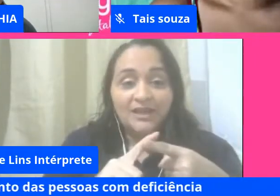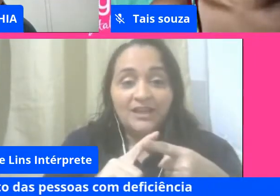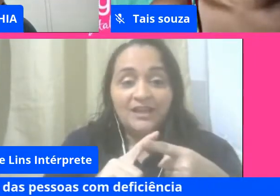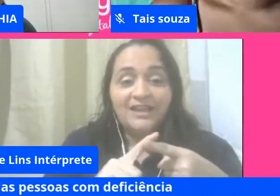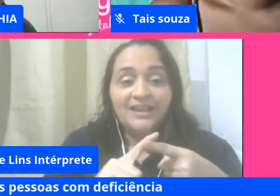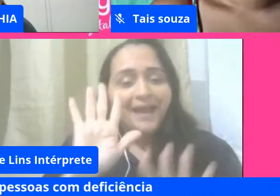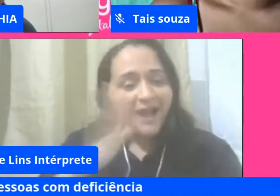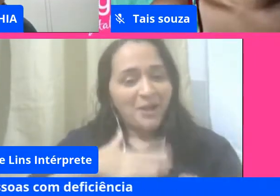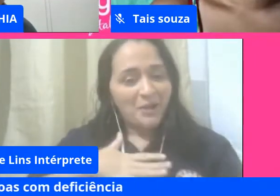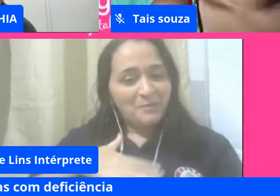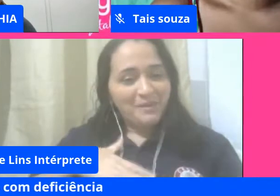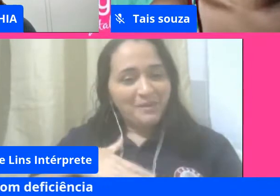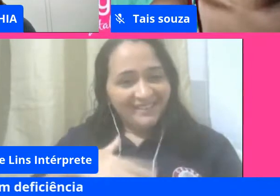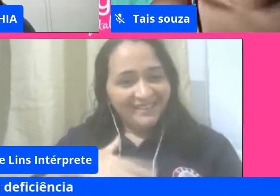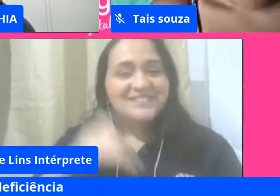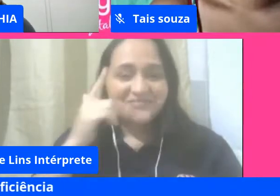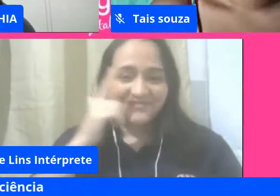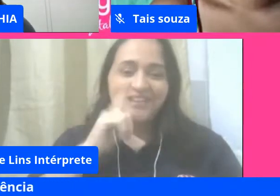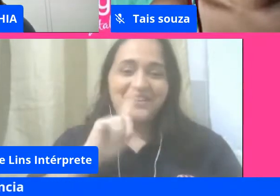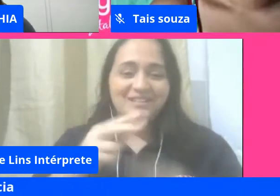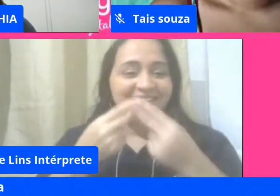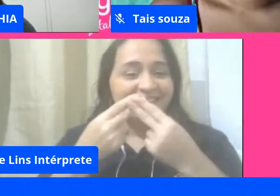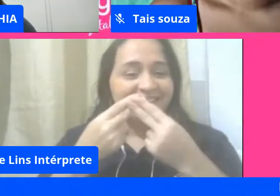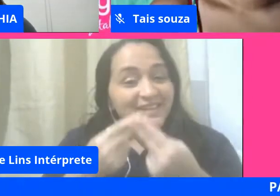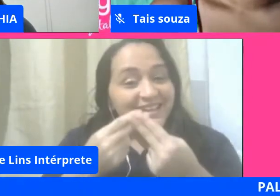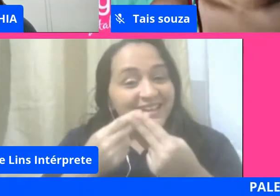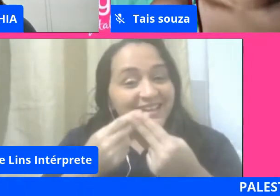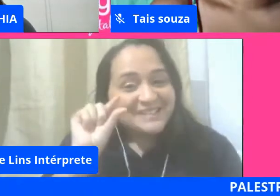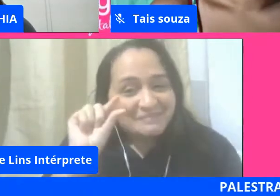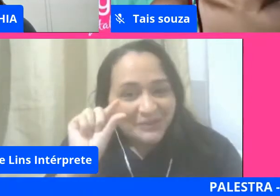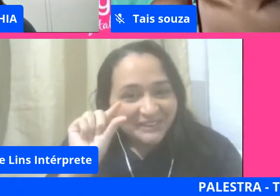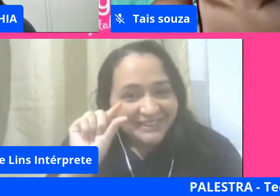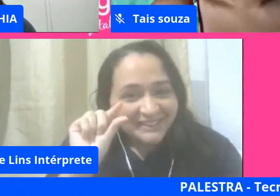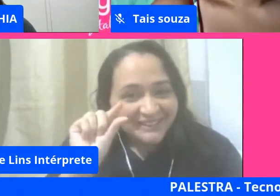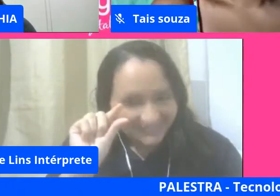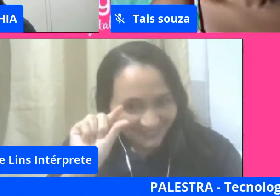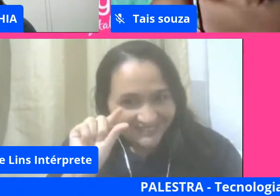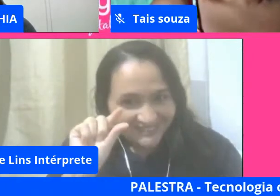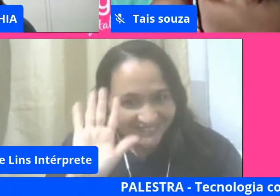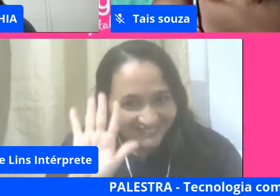E aí, peça que Thaís fique tranquila.